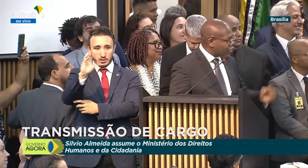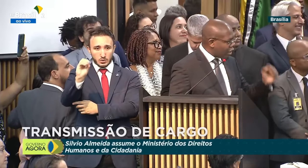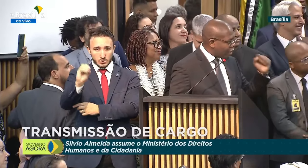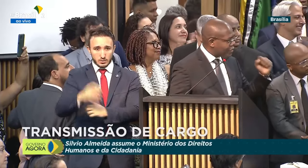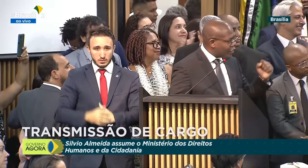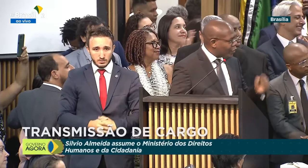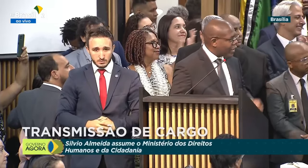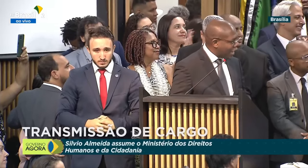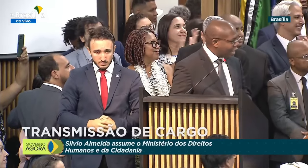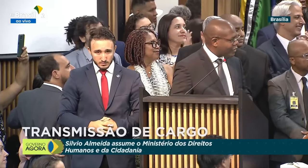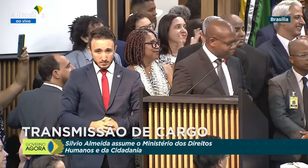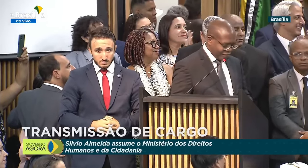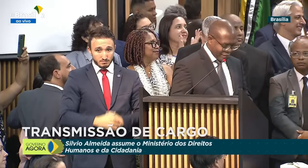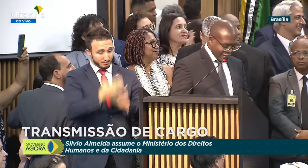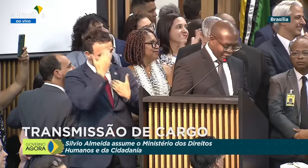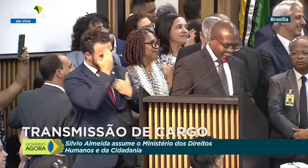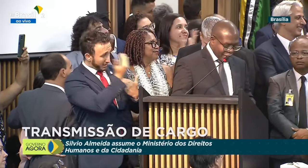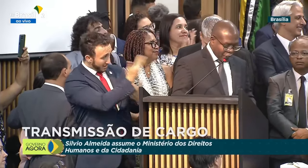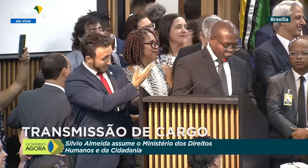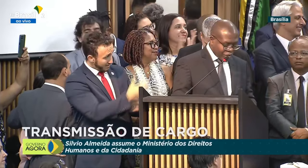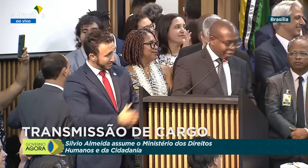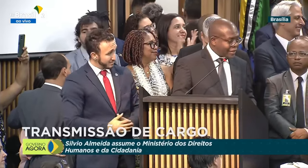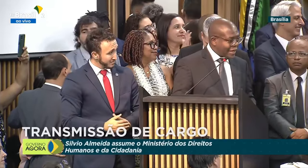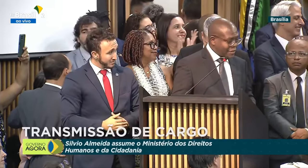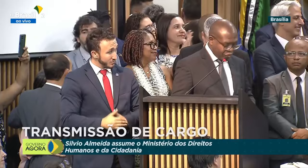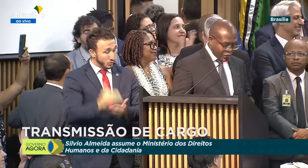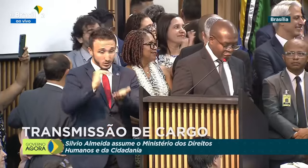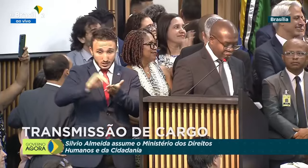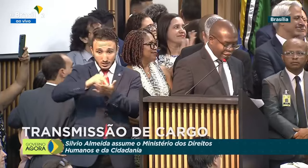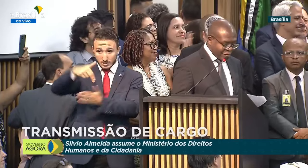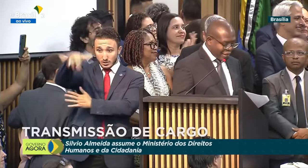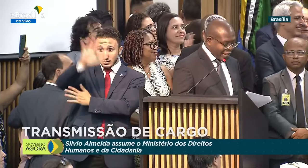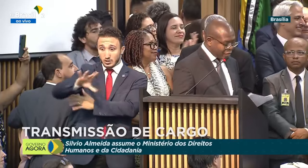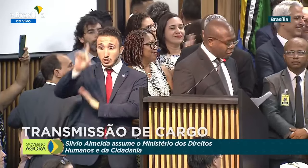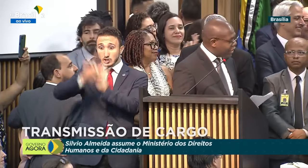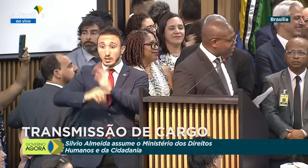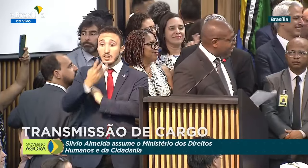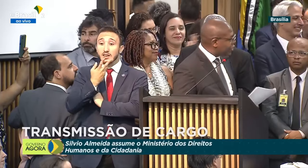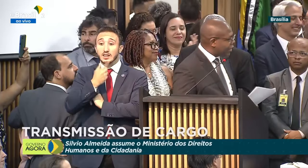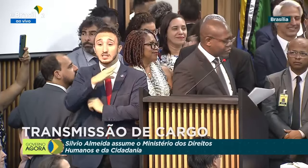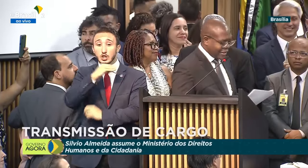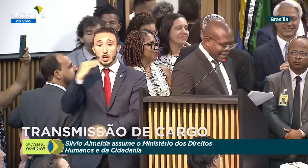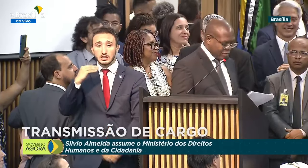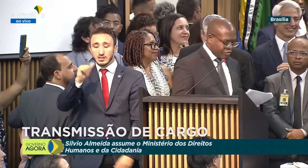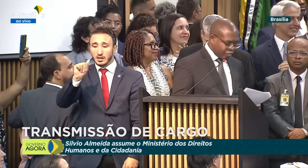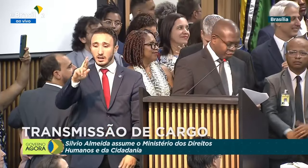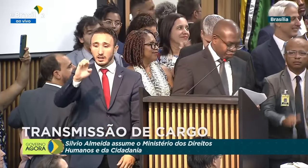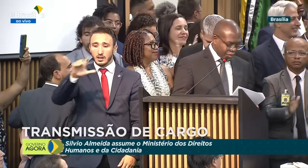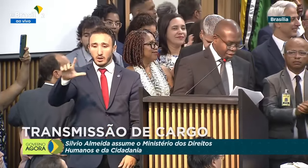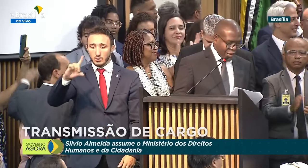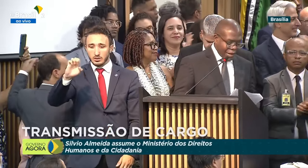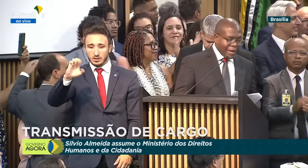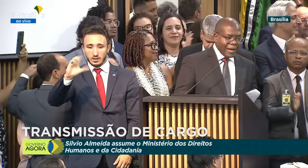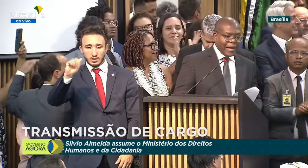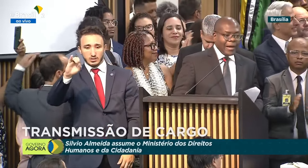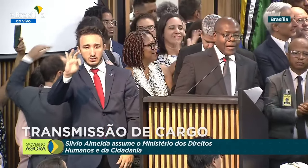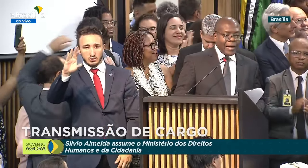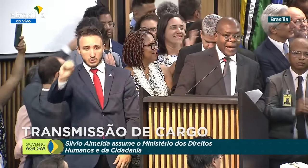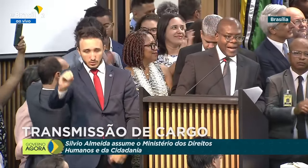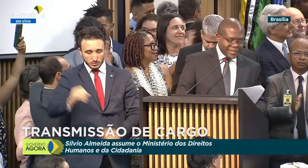para Dora Obrigado o secretário nacional dos direitos da crença adolescente Ariel de Castro